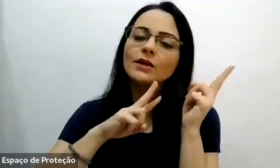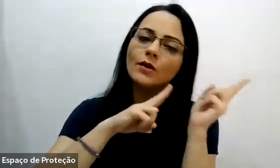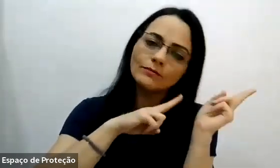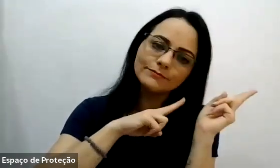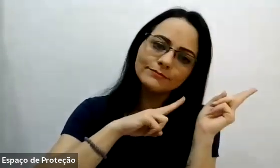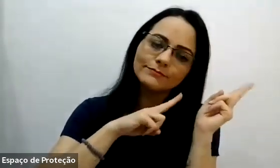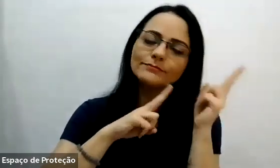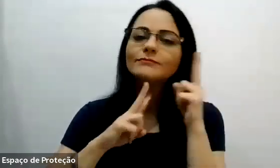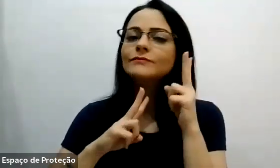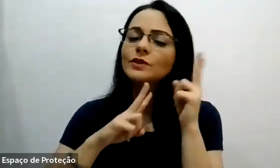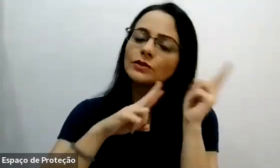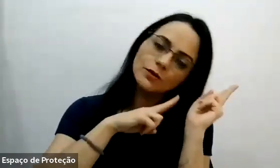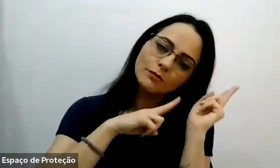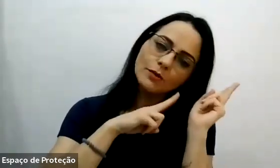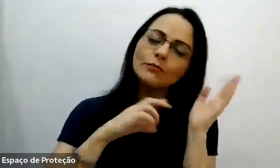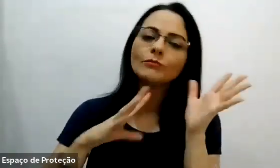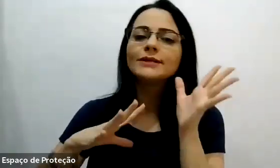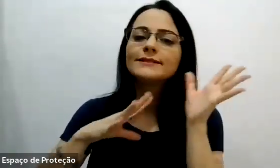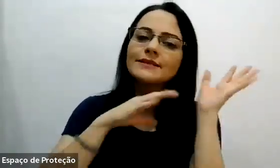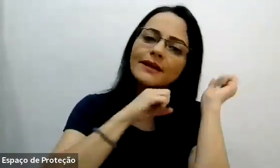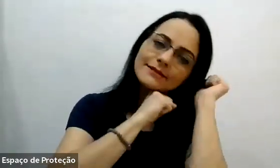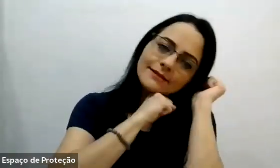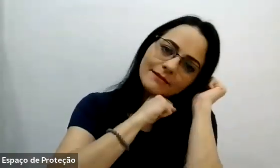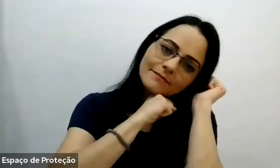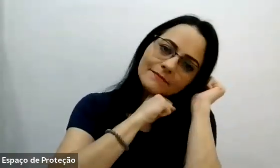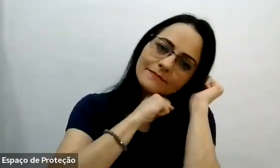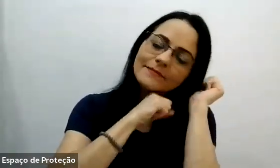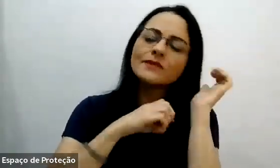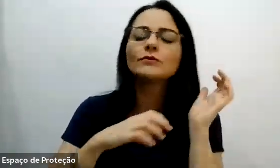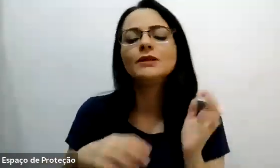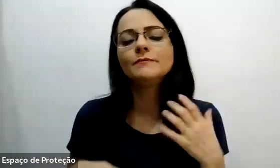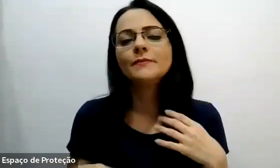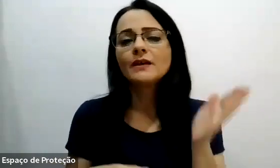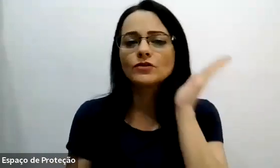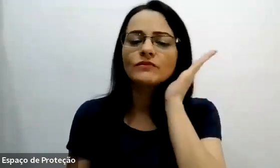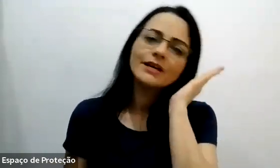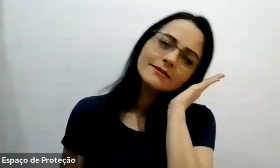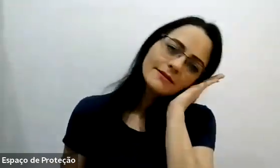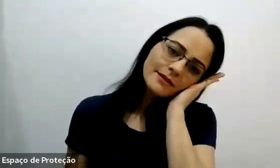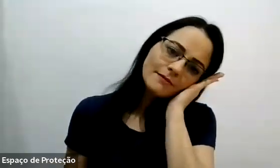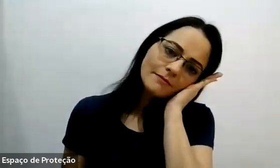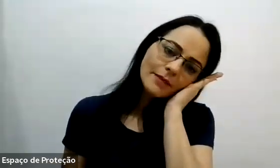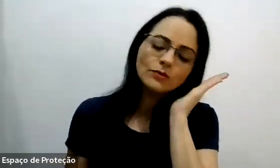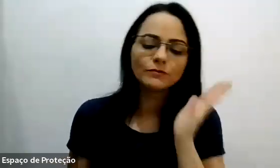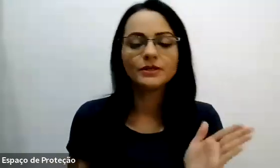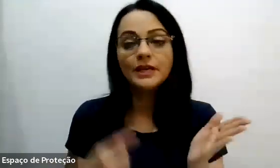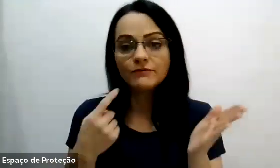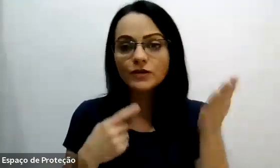ó. Dormiu. Pode ser assim, dormir. Eu já vi assim, para dormir. E aí fecha o